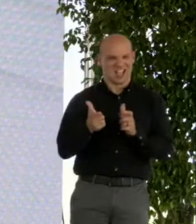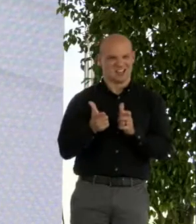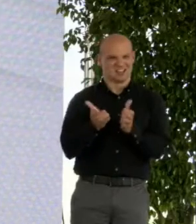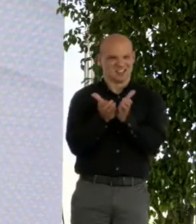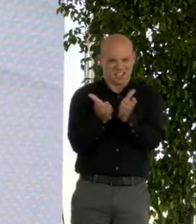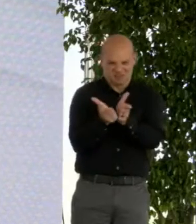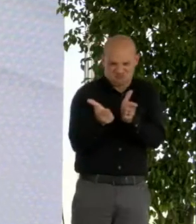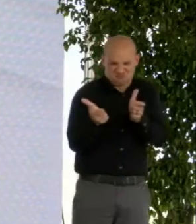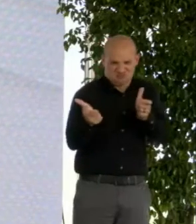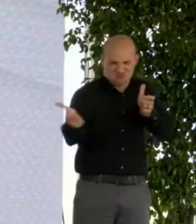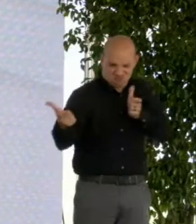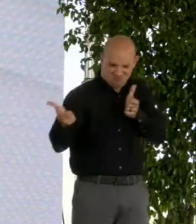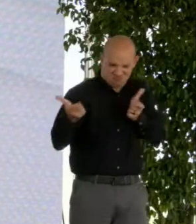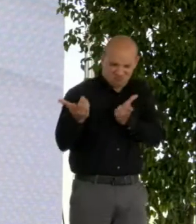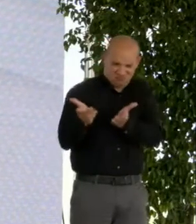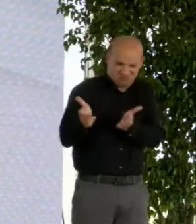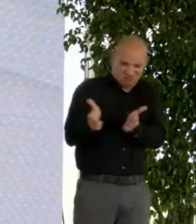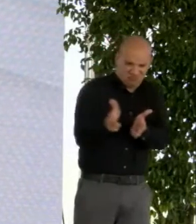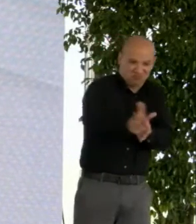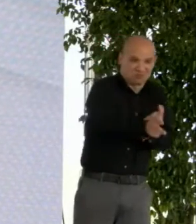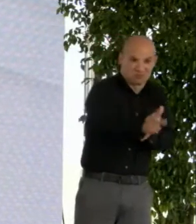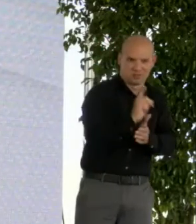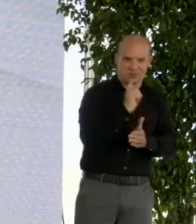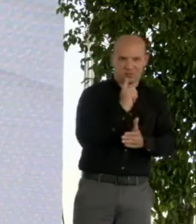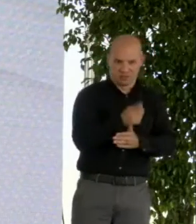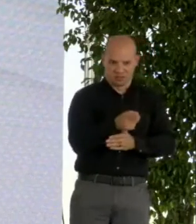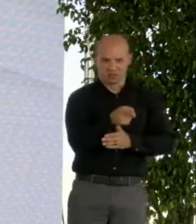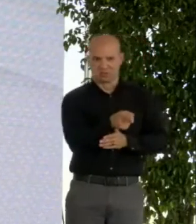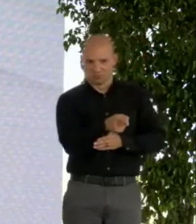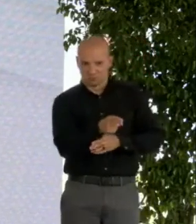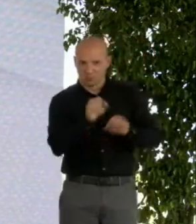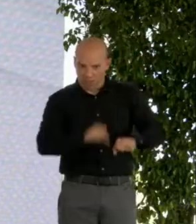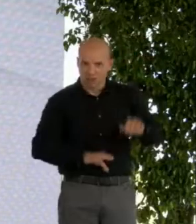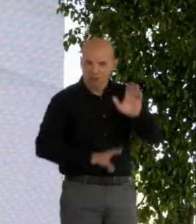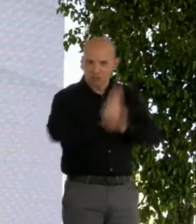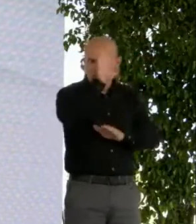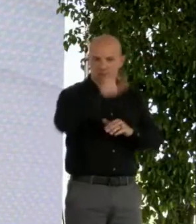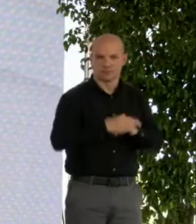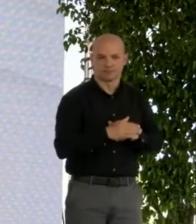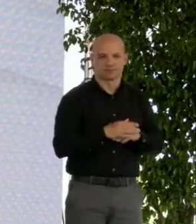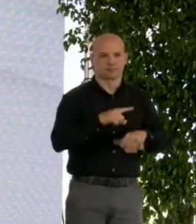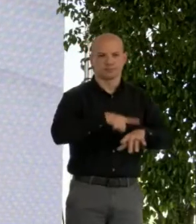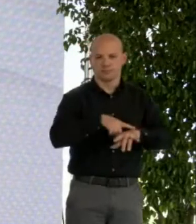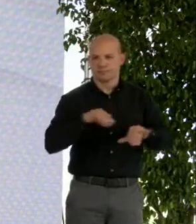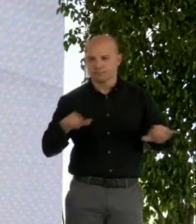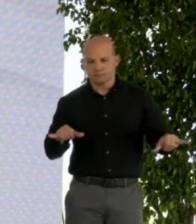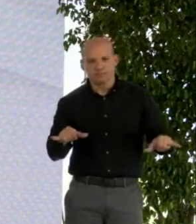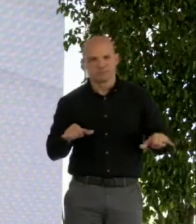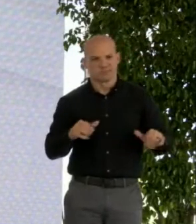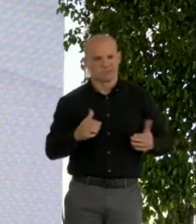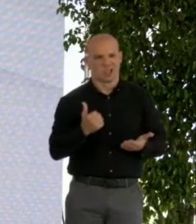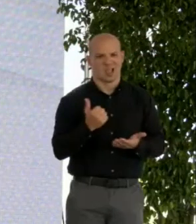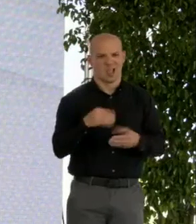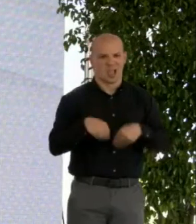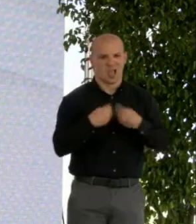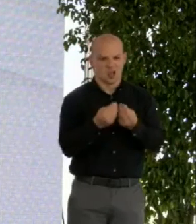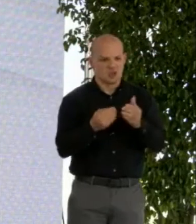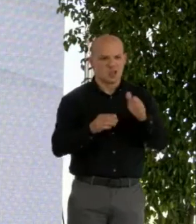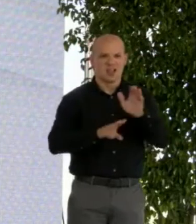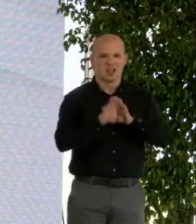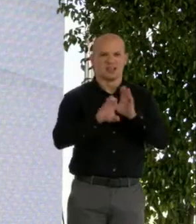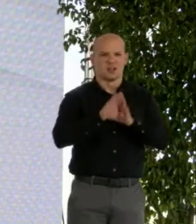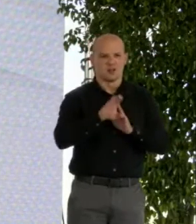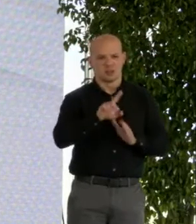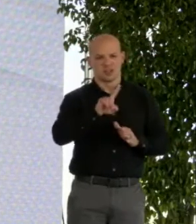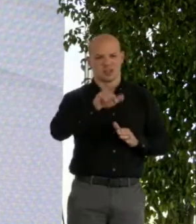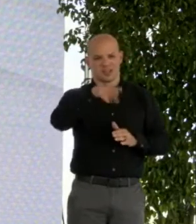por lo que claramente hay un gran potencial en esta industria. Al mismo tiempo, complementa el desarrollo del dique seco que